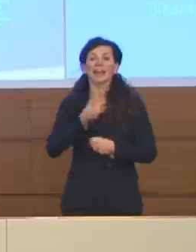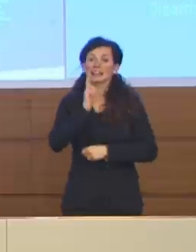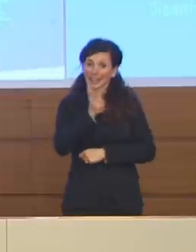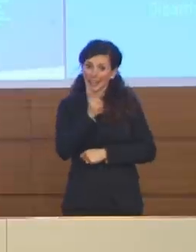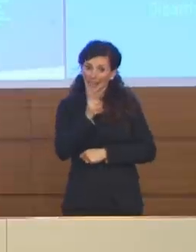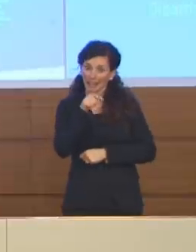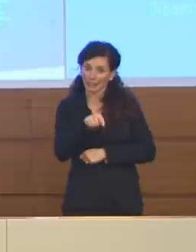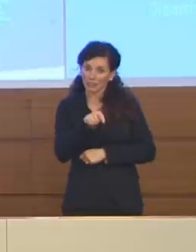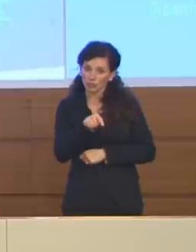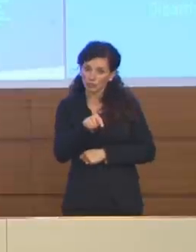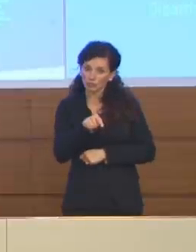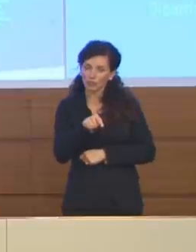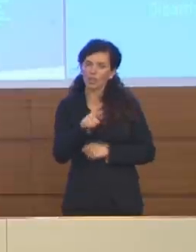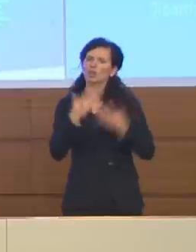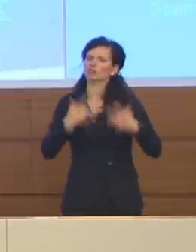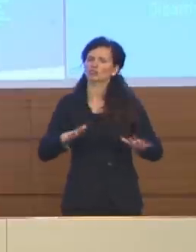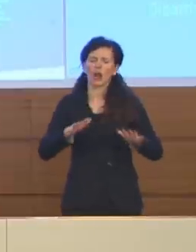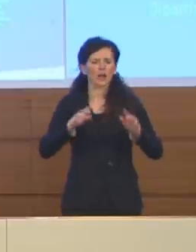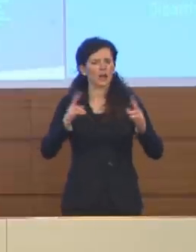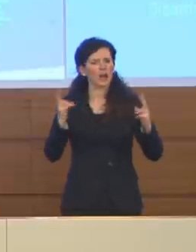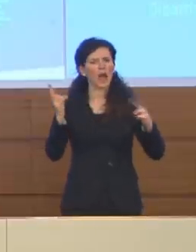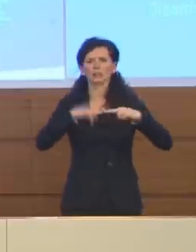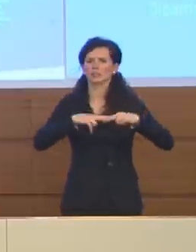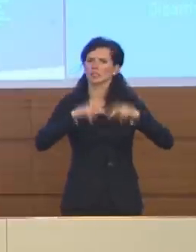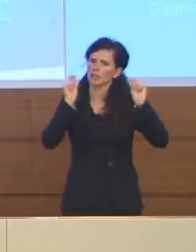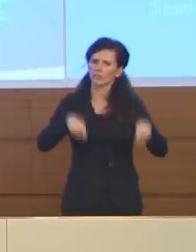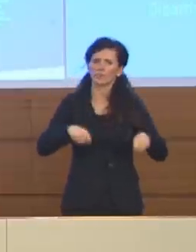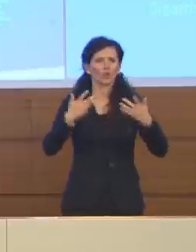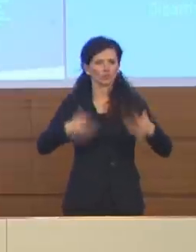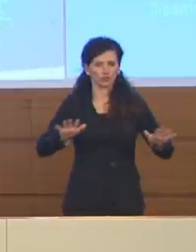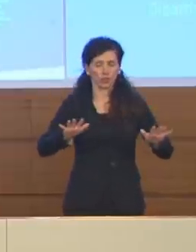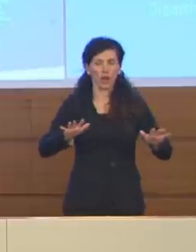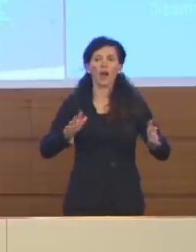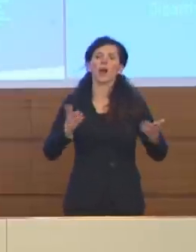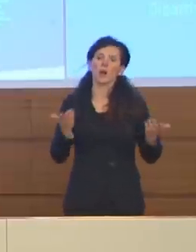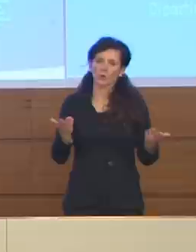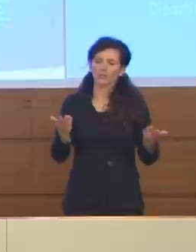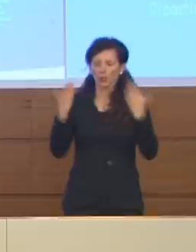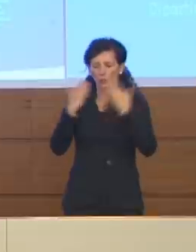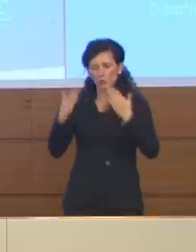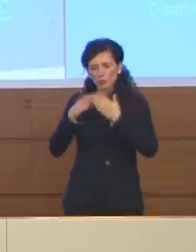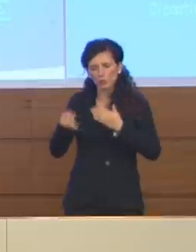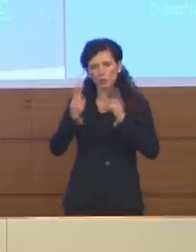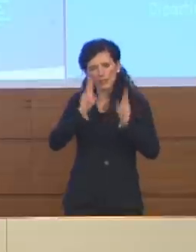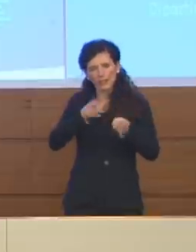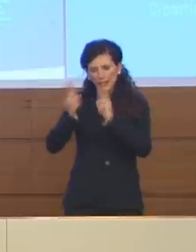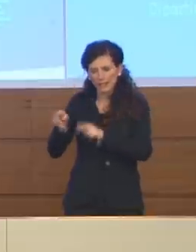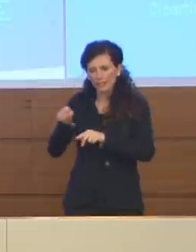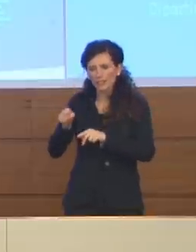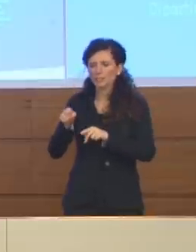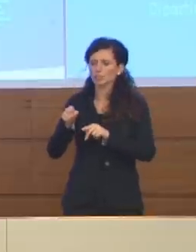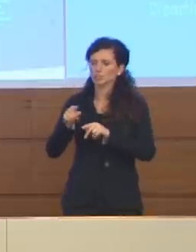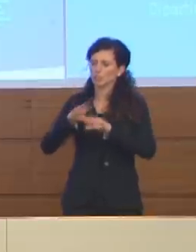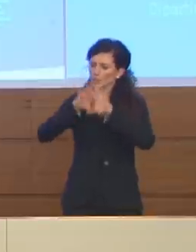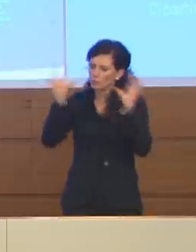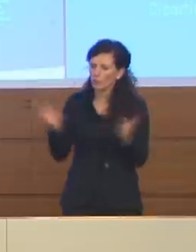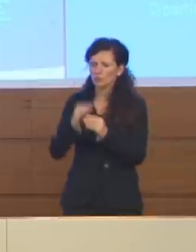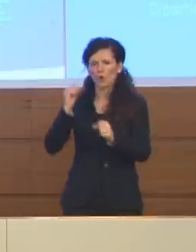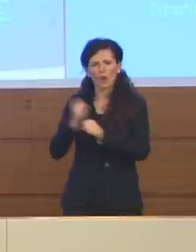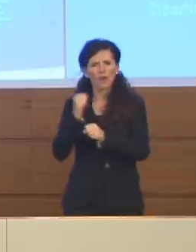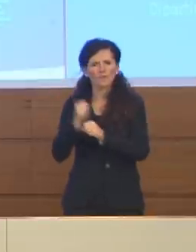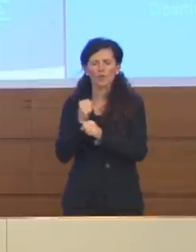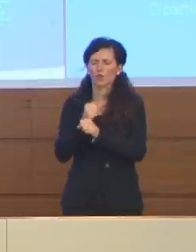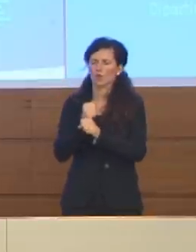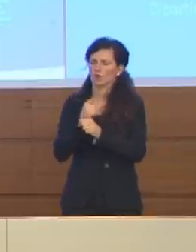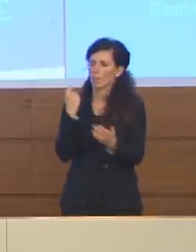stati già attivati e questo ancora una volta documenta lo straordinario lavoro che ha fatto